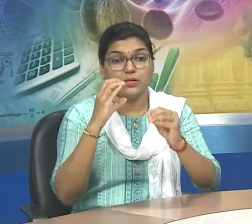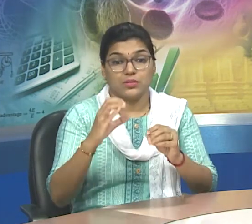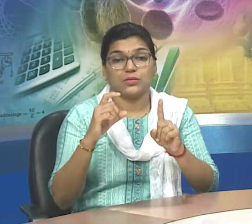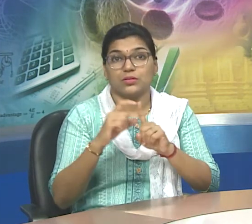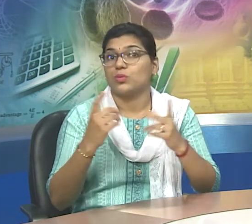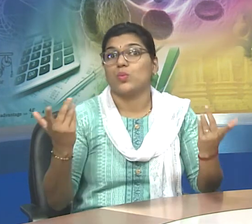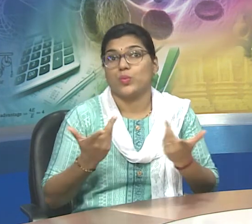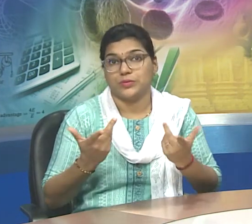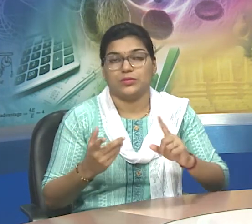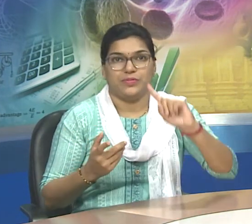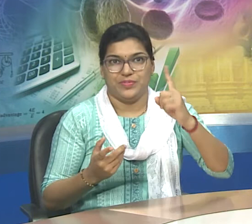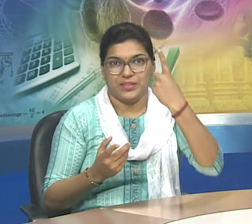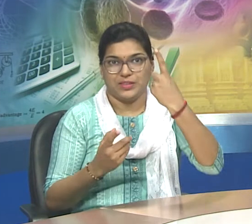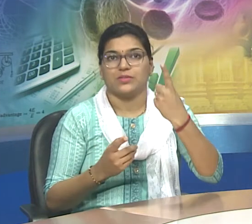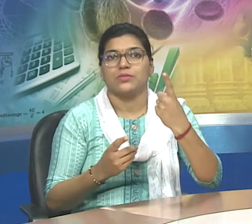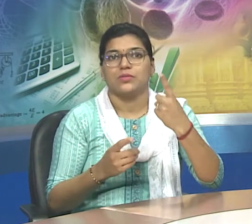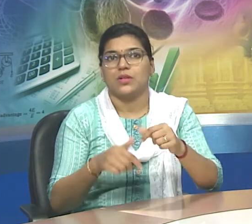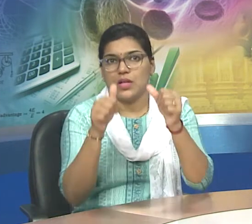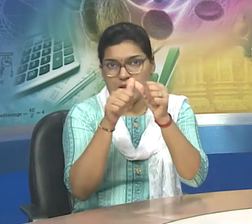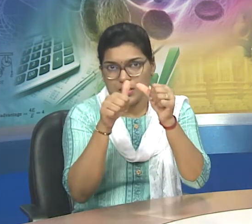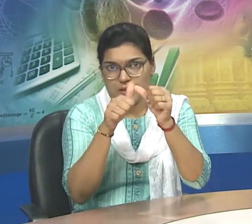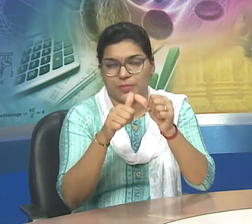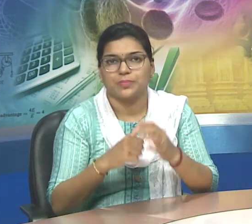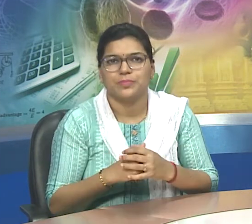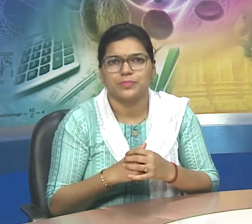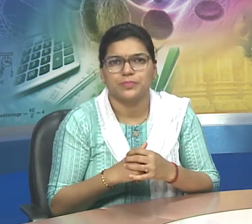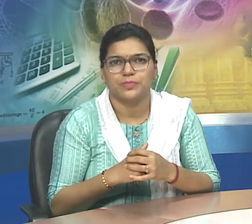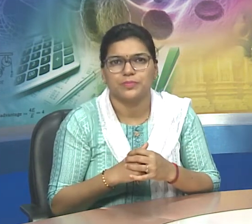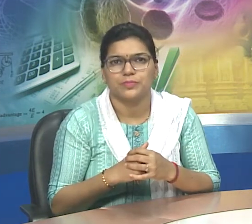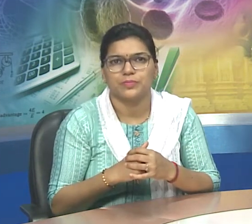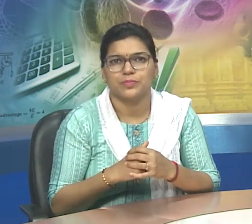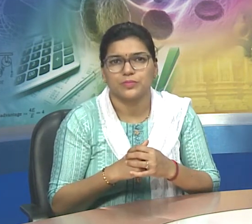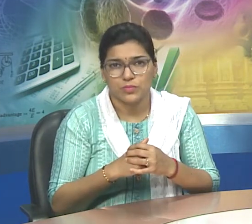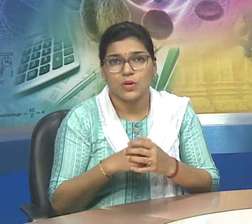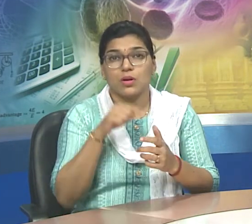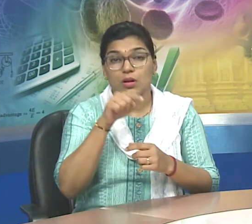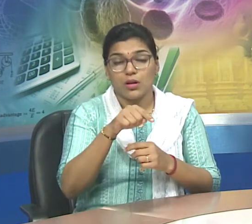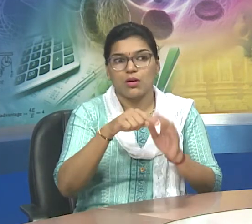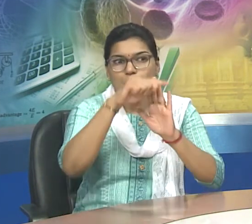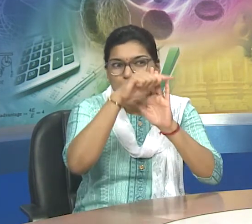एक खास तत्व है, क्योंकि